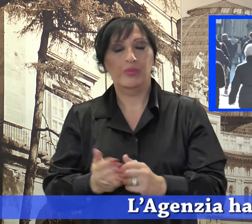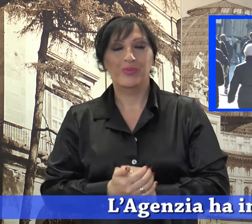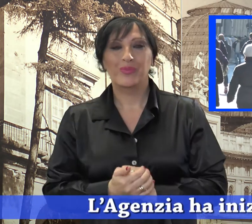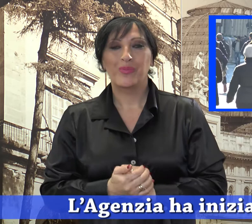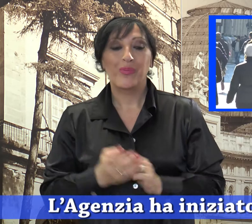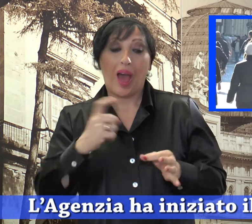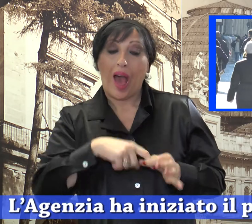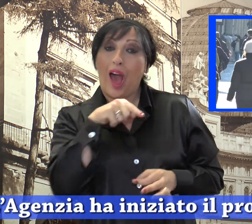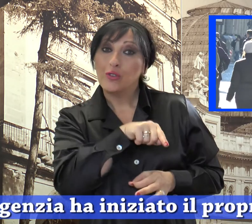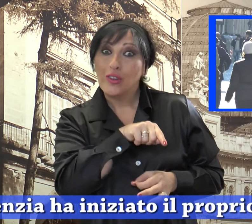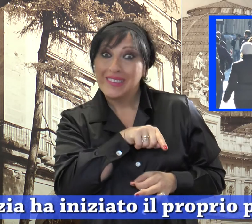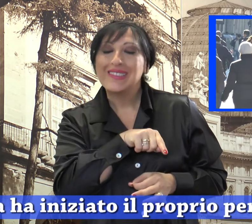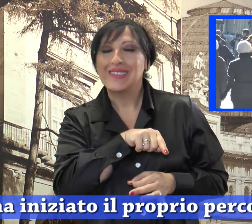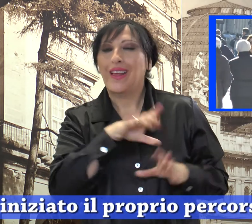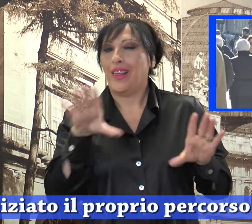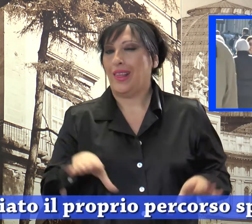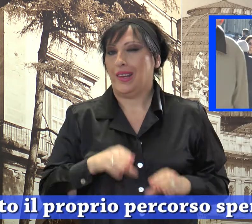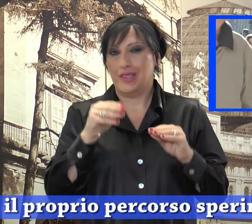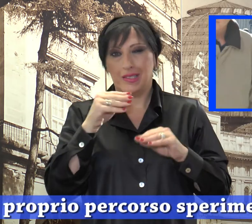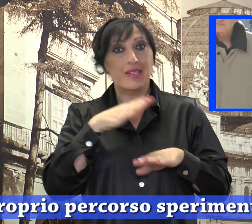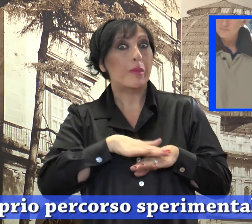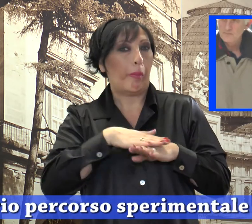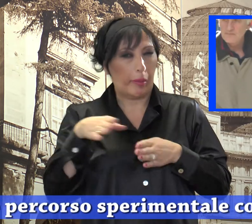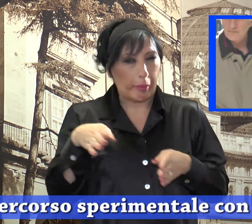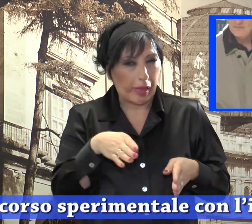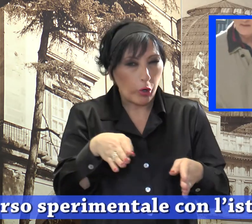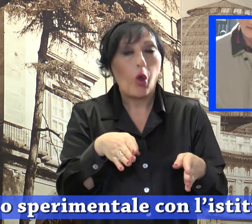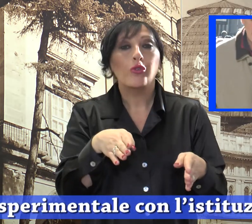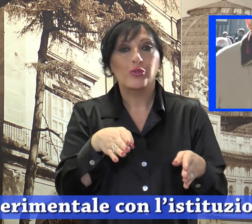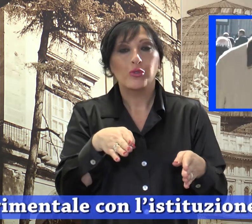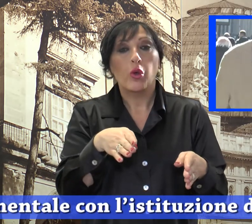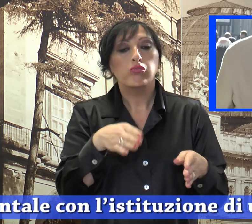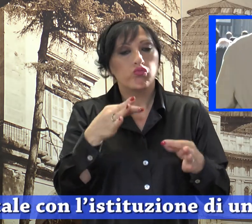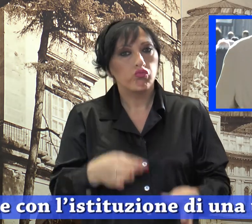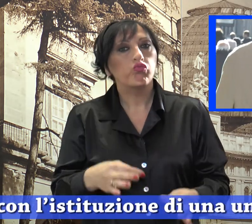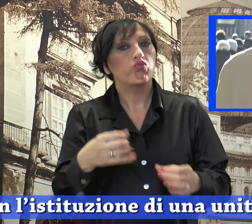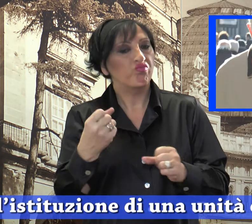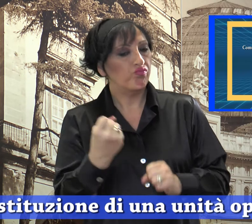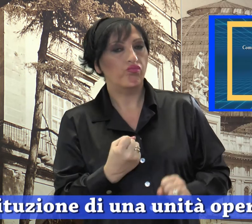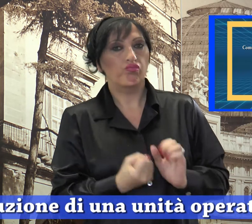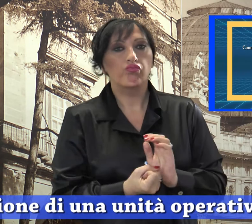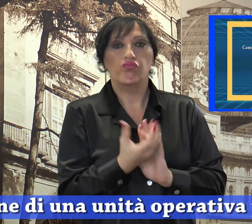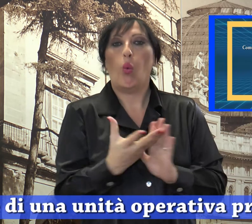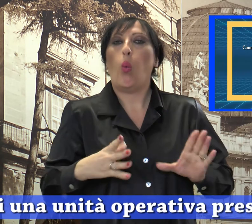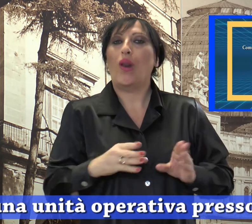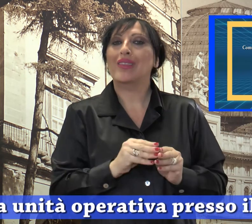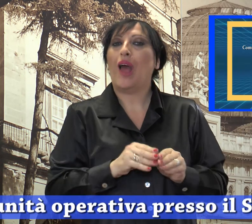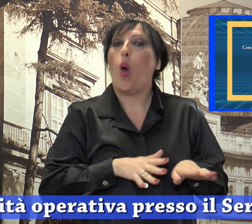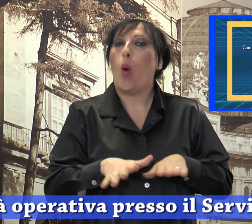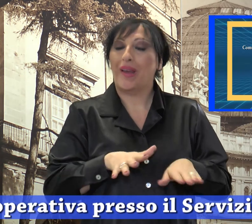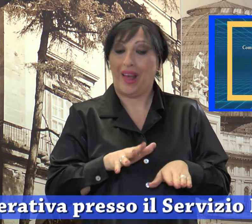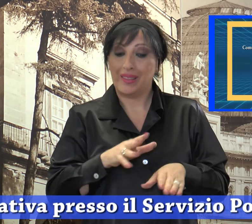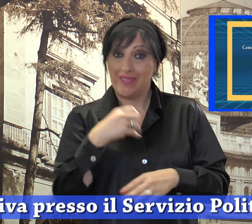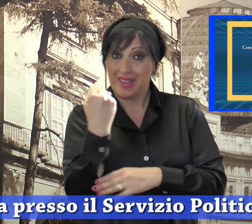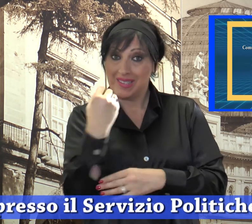L'agenzia ha iniziato il proprio percorso sperimentale con l'istituzione di una unità operativa presso il